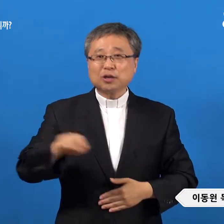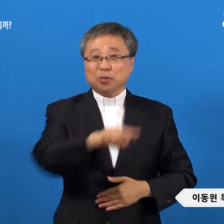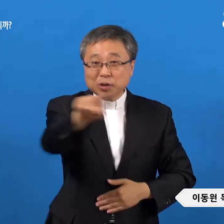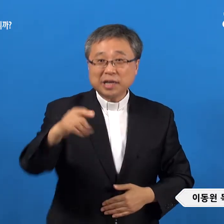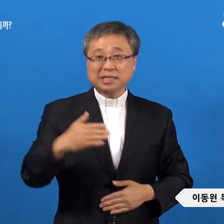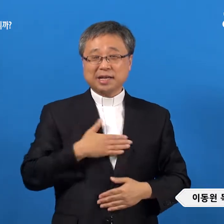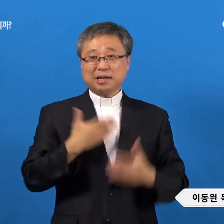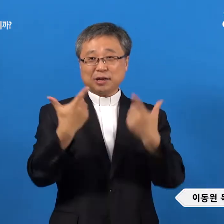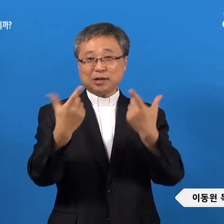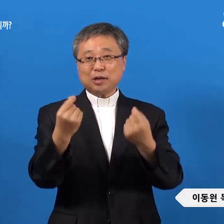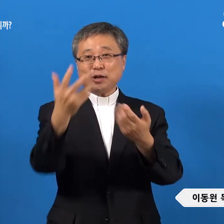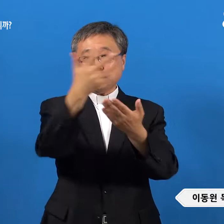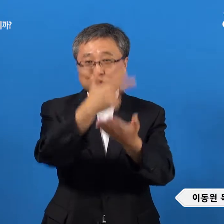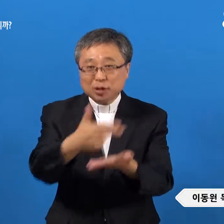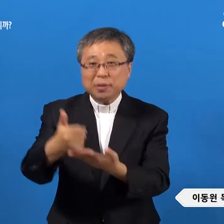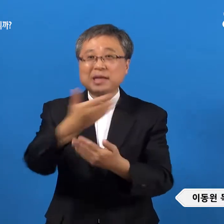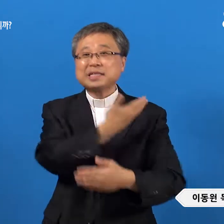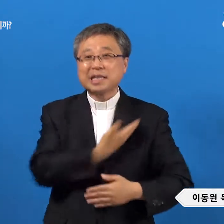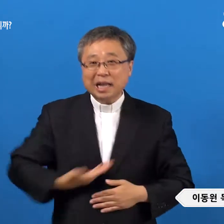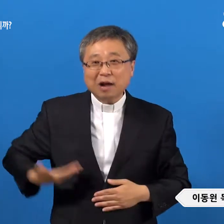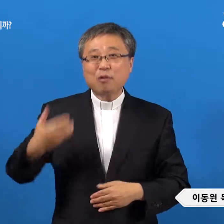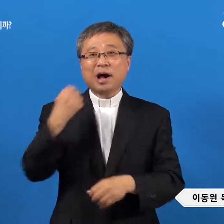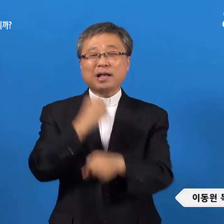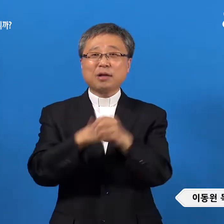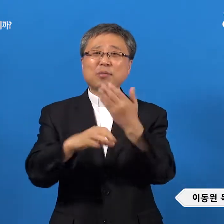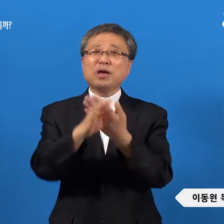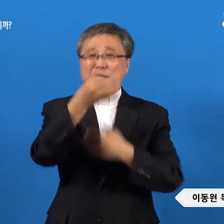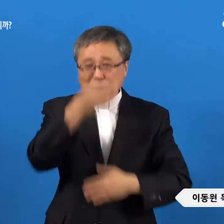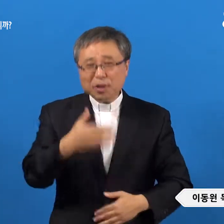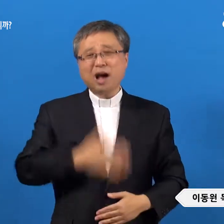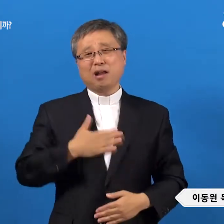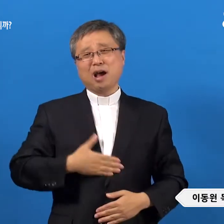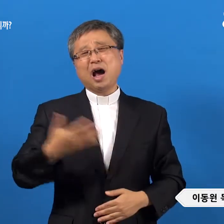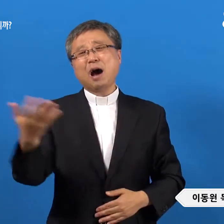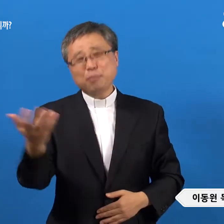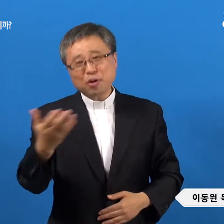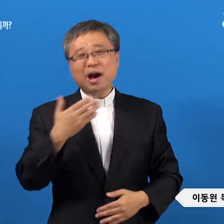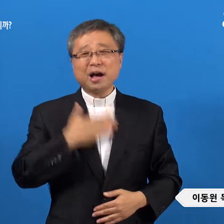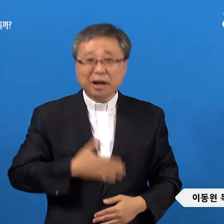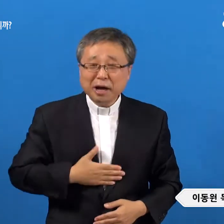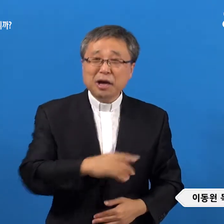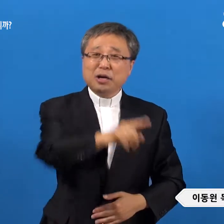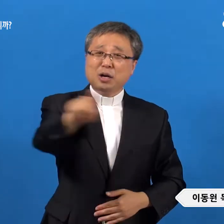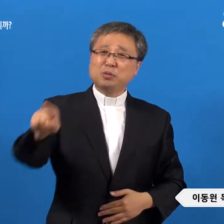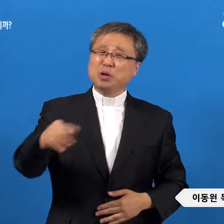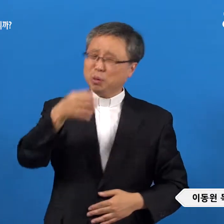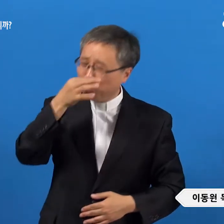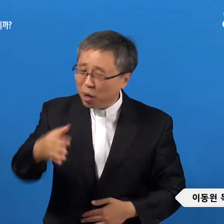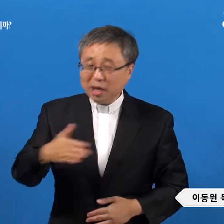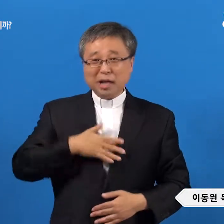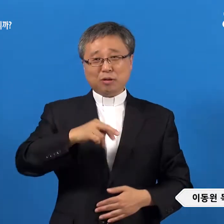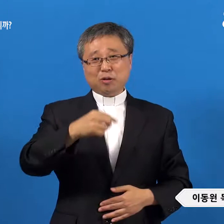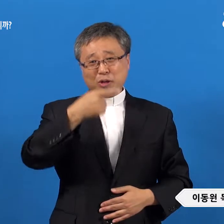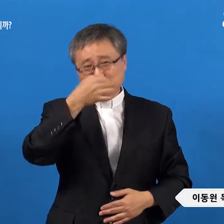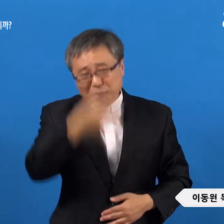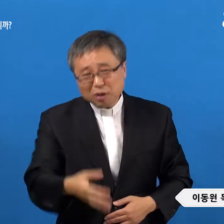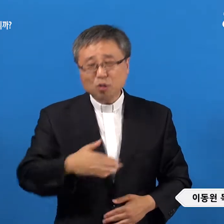제가 바로 그 주님의 제자라면 힘든 거 알아요. 아픈 거 알아요. 여러분도 힘들고 나도 힘들고 우리 모두